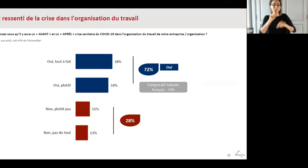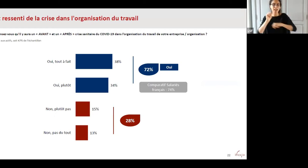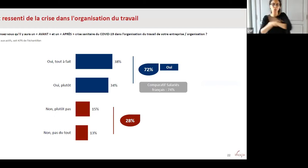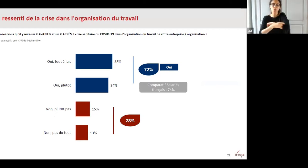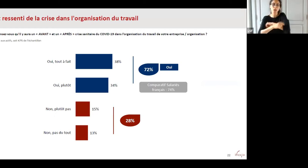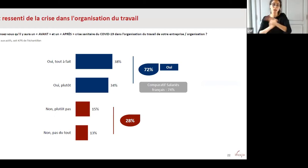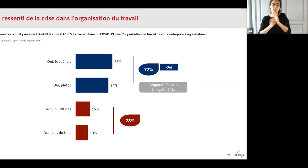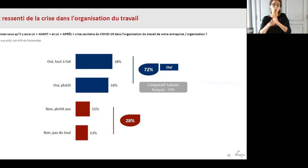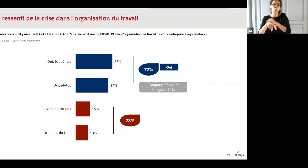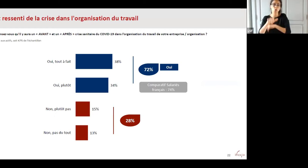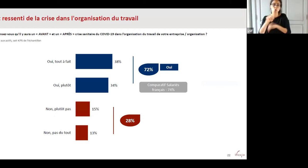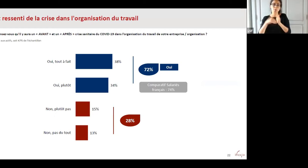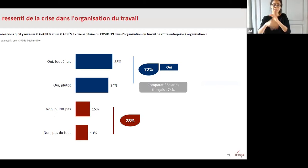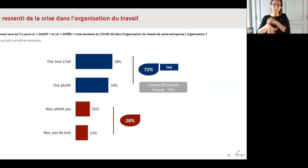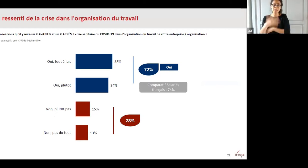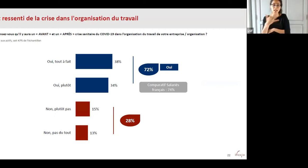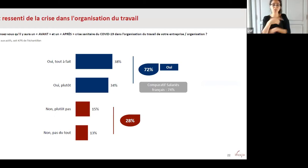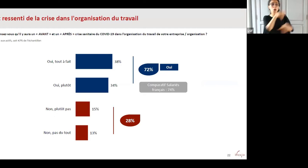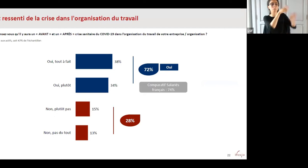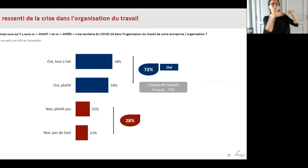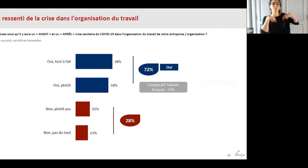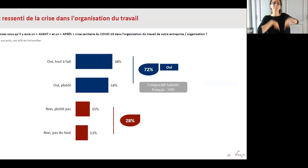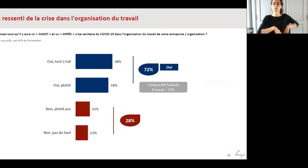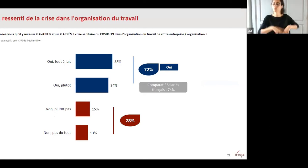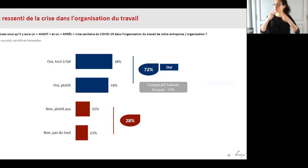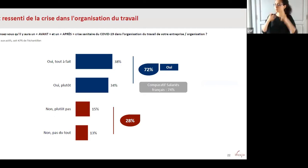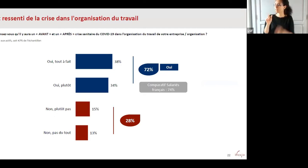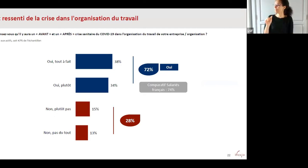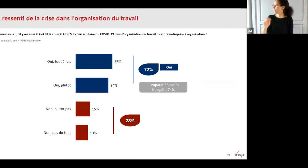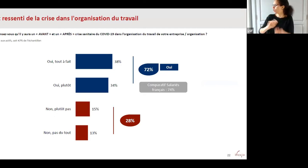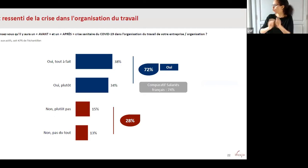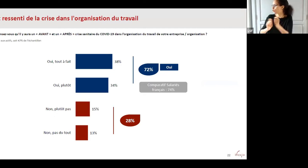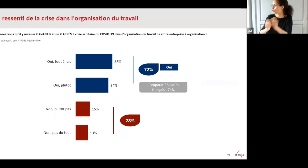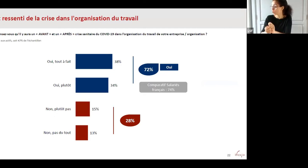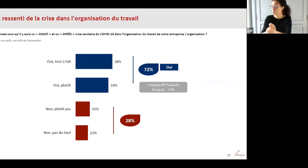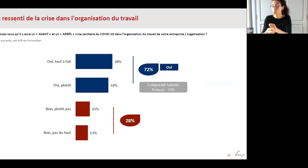avait annoncé que tout allait changer, qu'il y avait une vraie rupture.